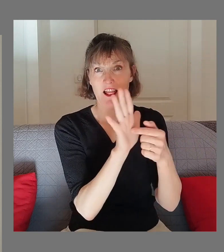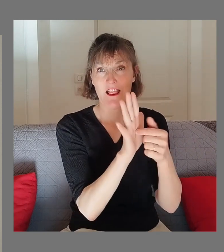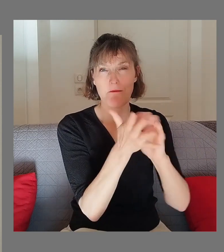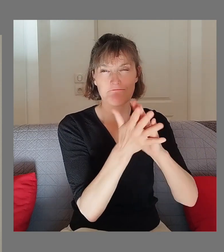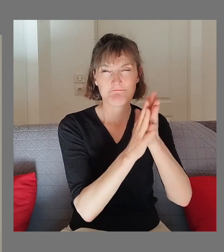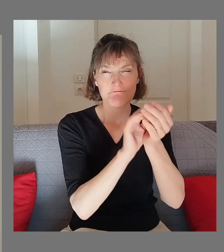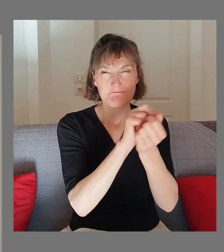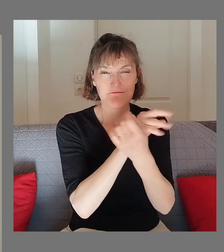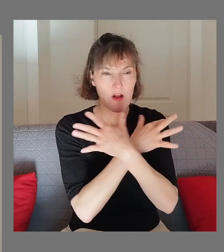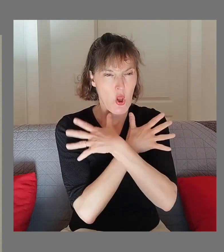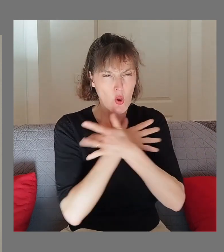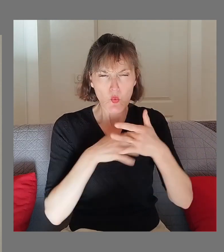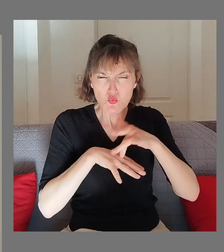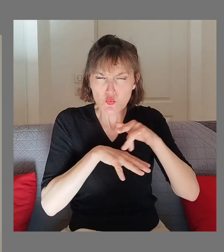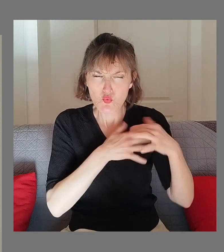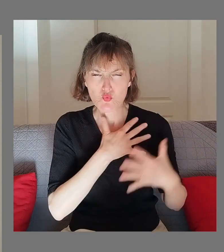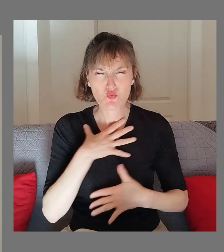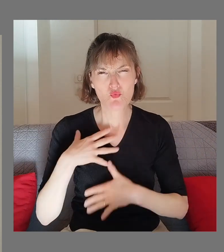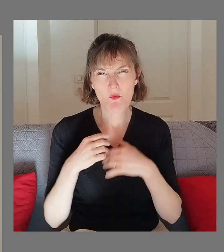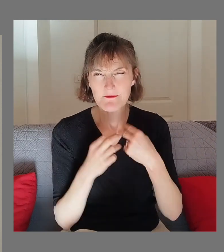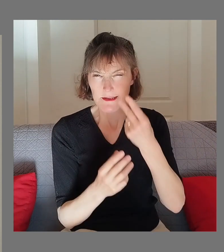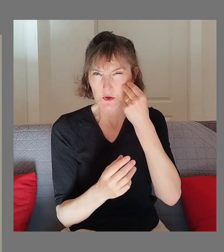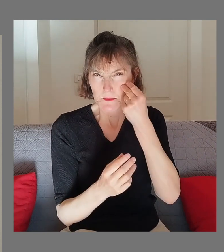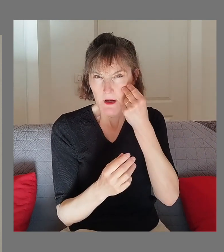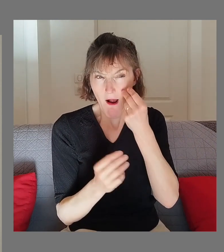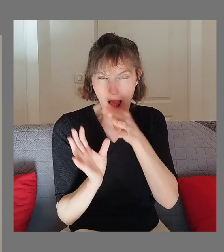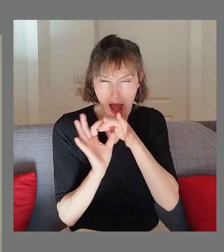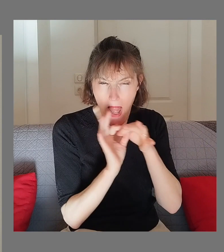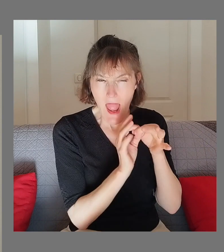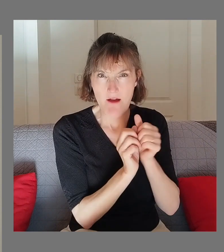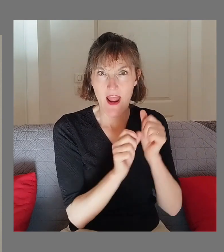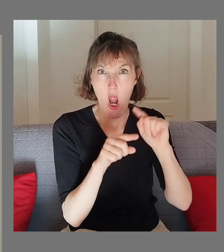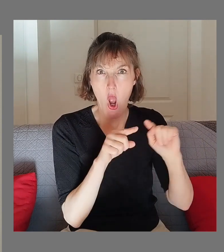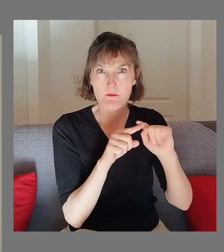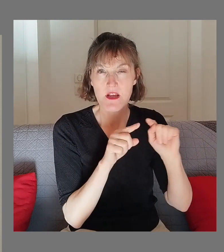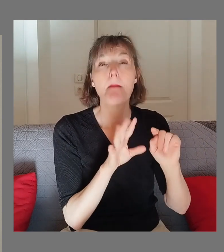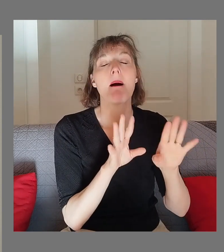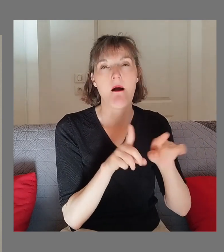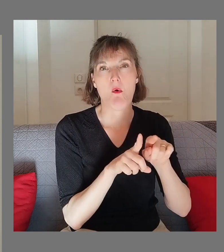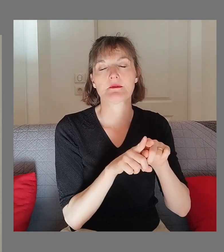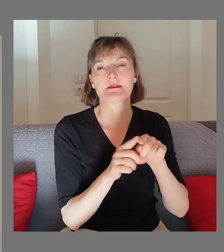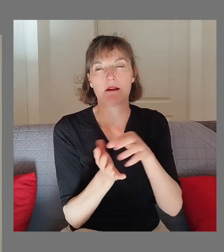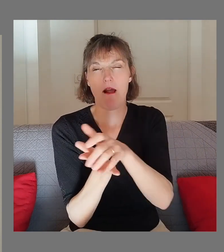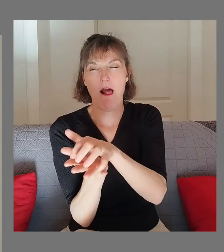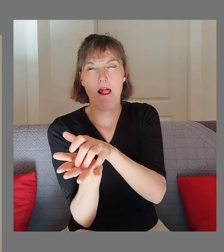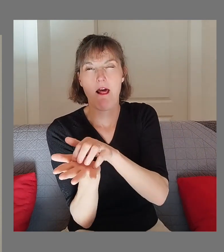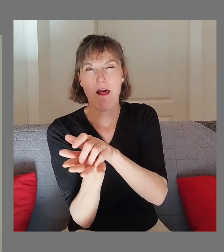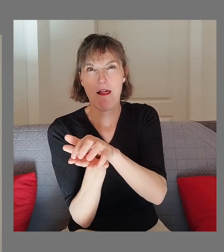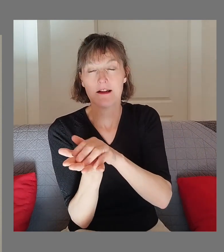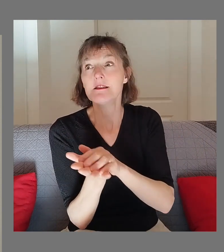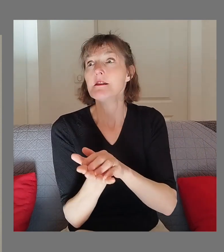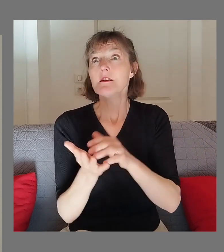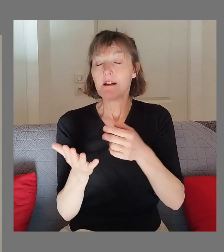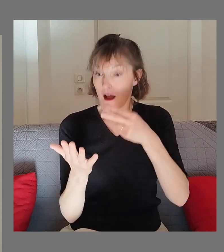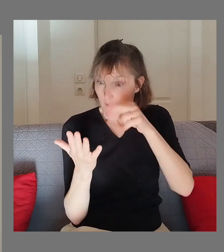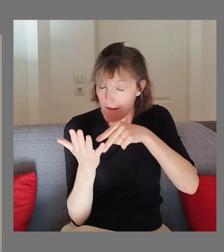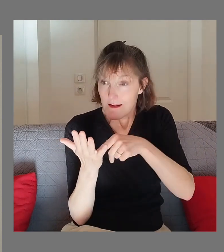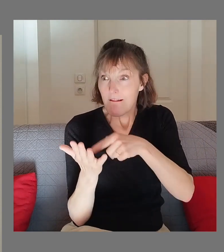Donc le braille, la langue des signes, avec tous les touchés sur le corps aussi.